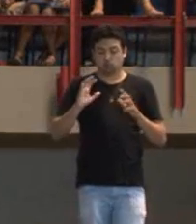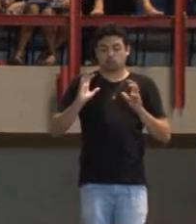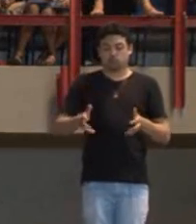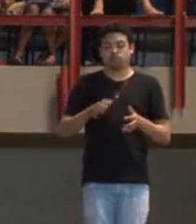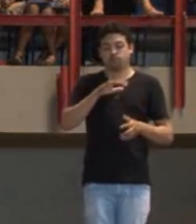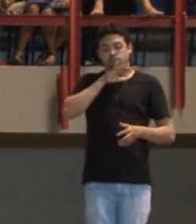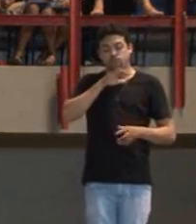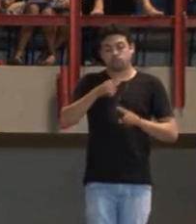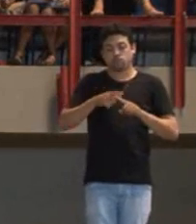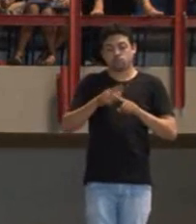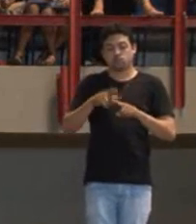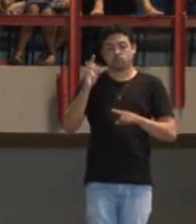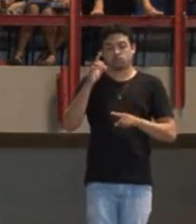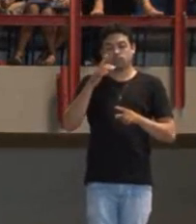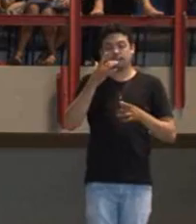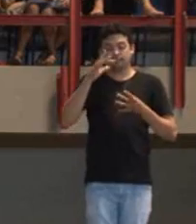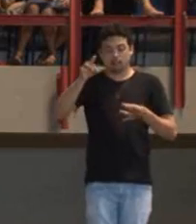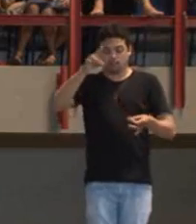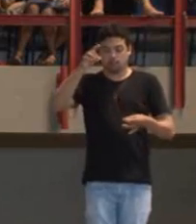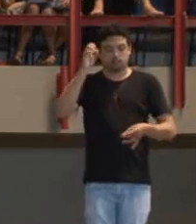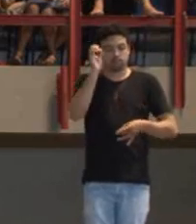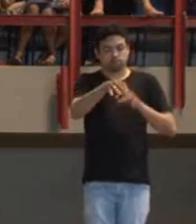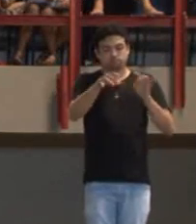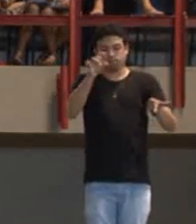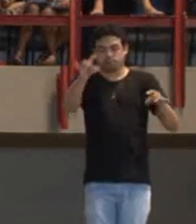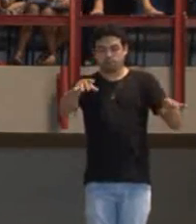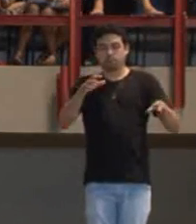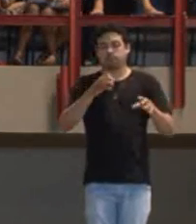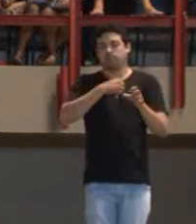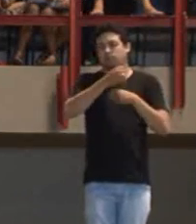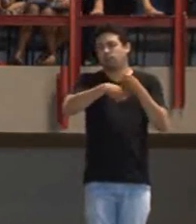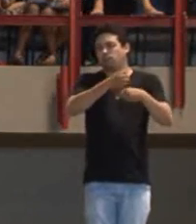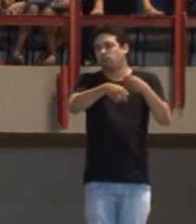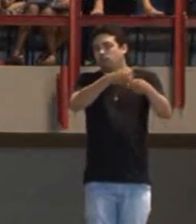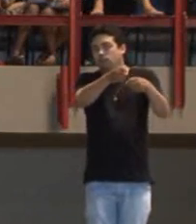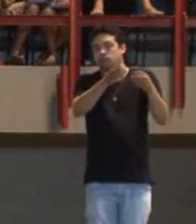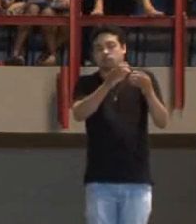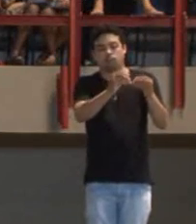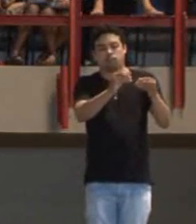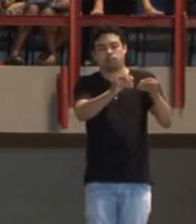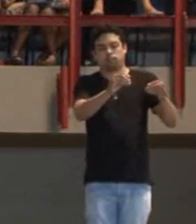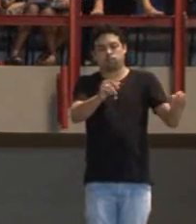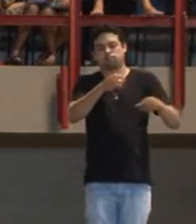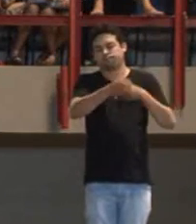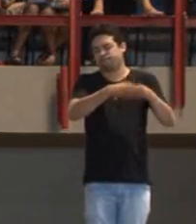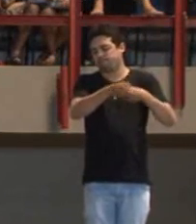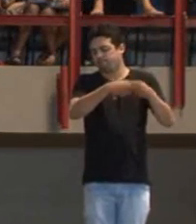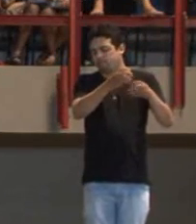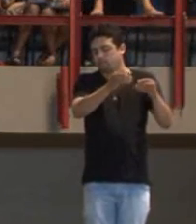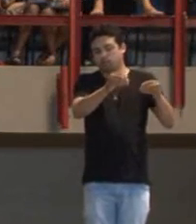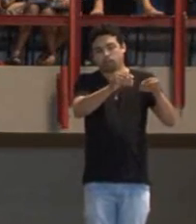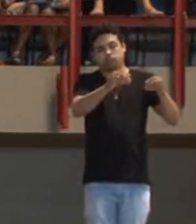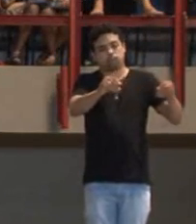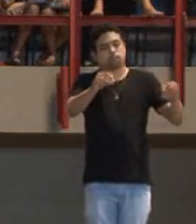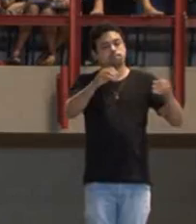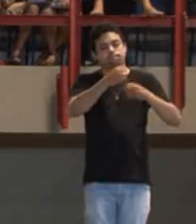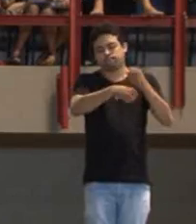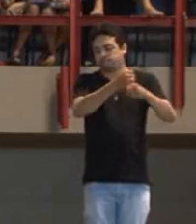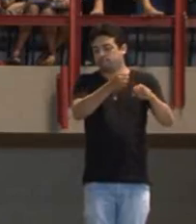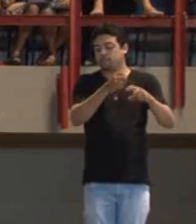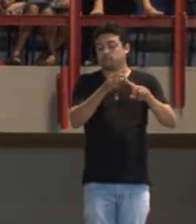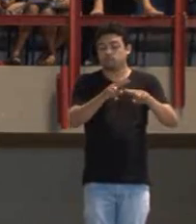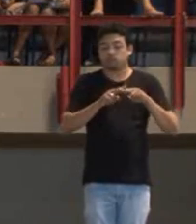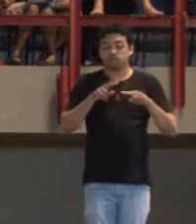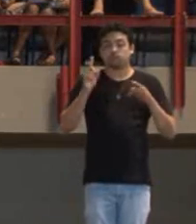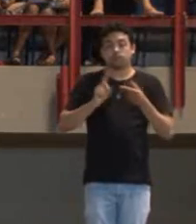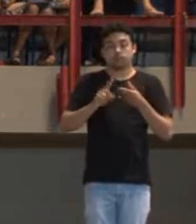né? Você joga plástico na natureza e ele passa muito tempo para sofrer degradação. Então, além